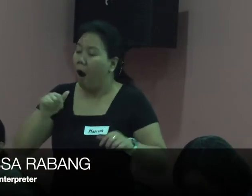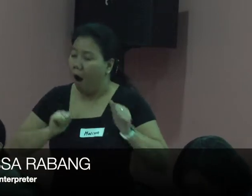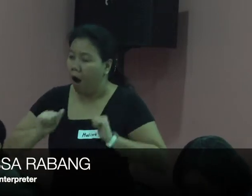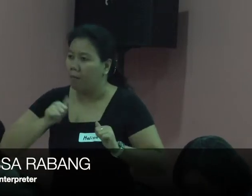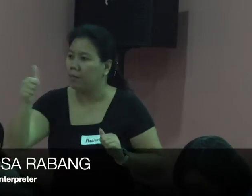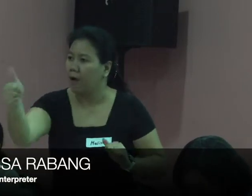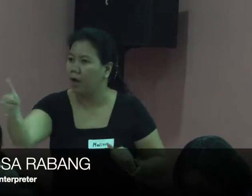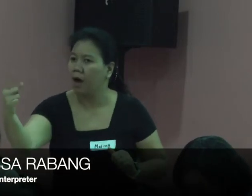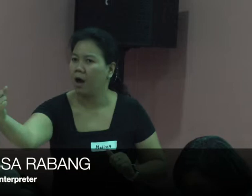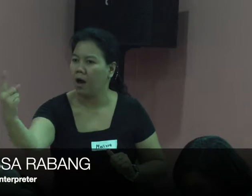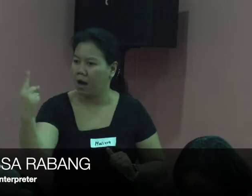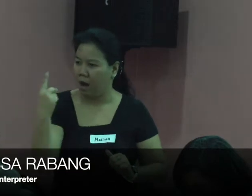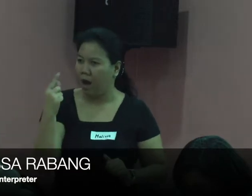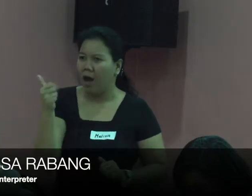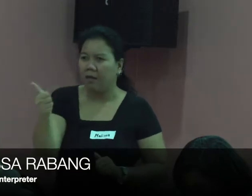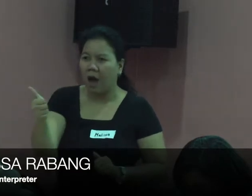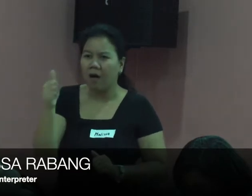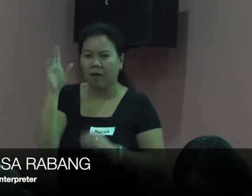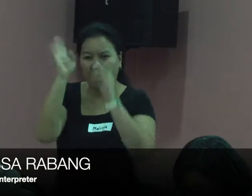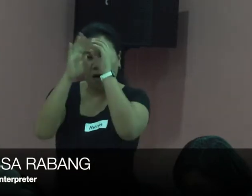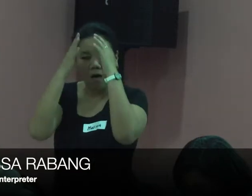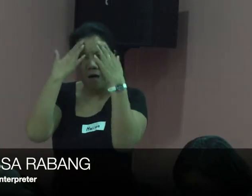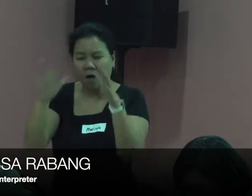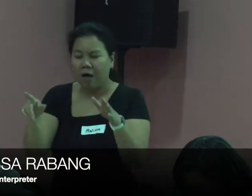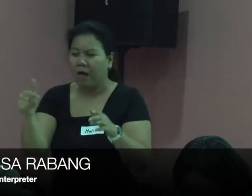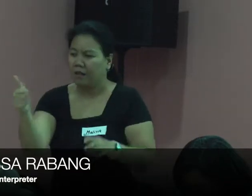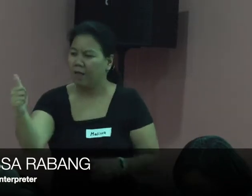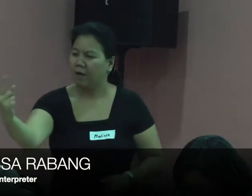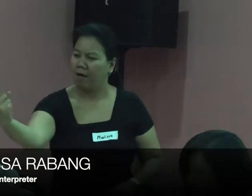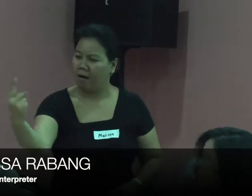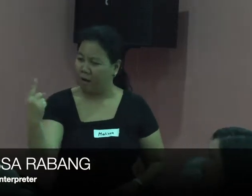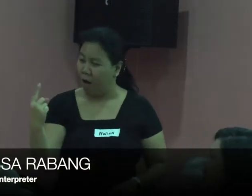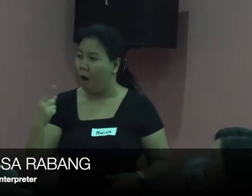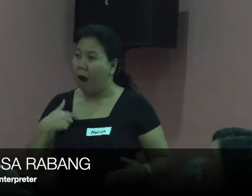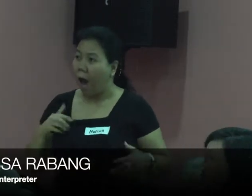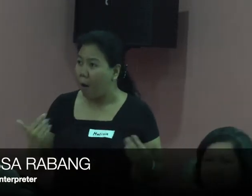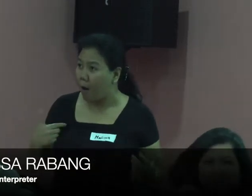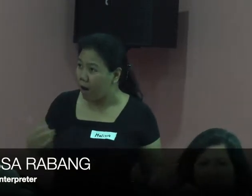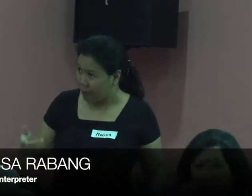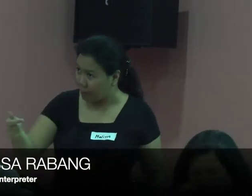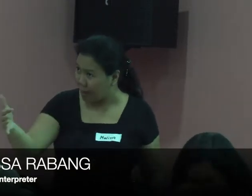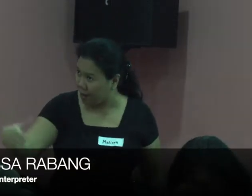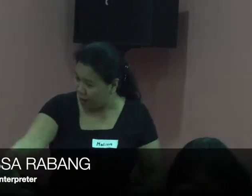keep changing our ways until maintindihan.